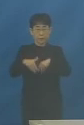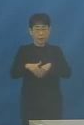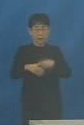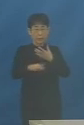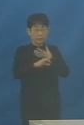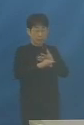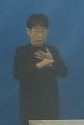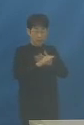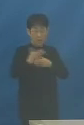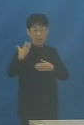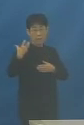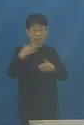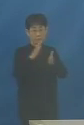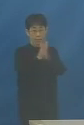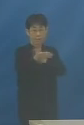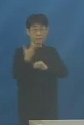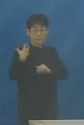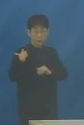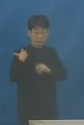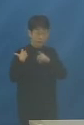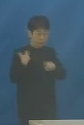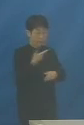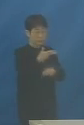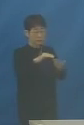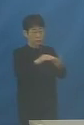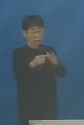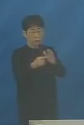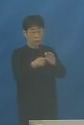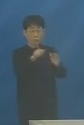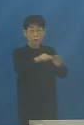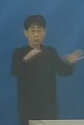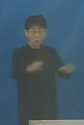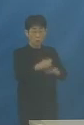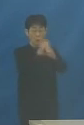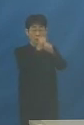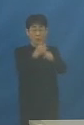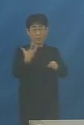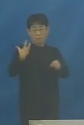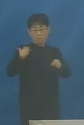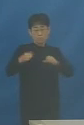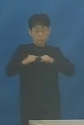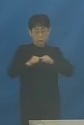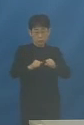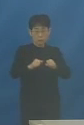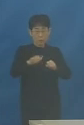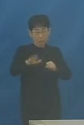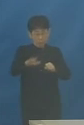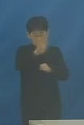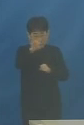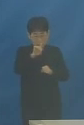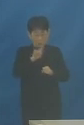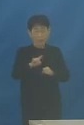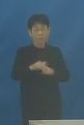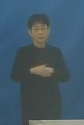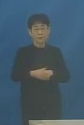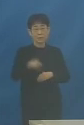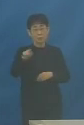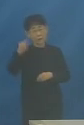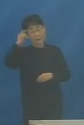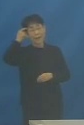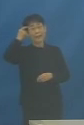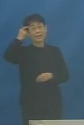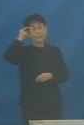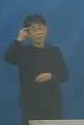県がえっ市町村分も取りまとめながらやるということもありえるかもしれません aまぁこの辺はまた考えて行きたいと思いますが